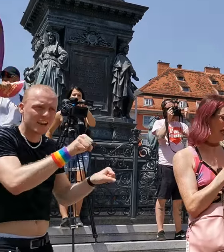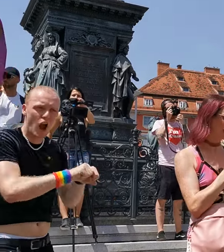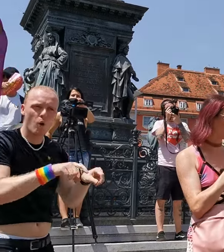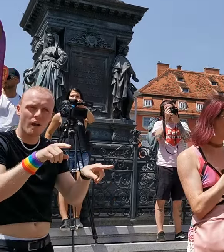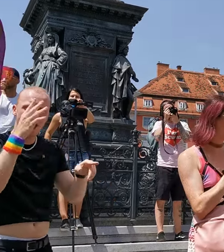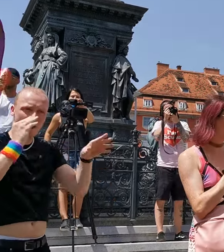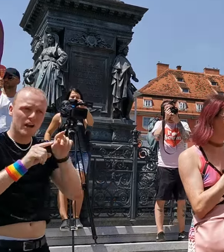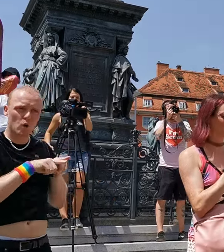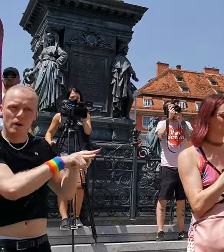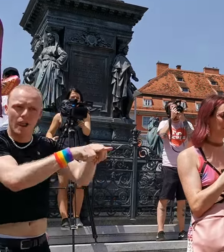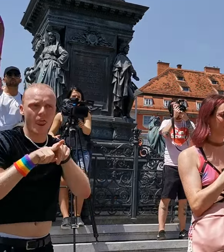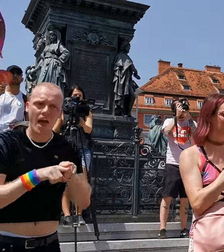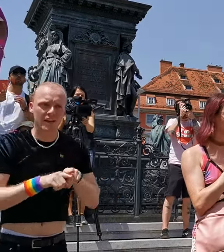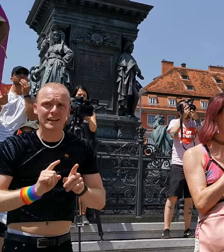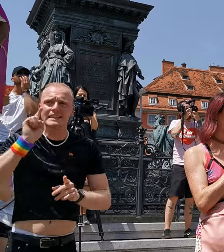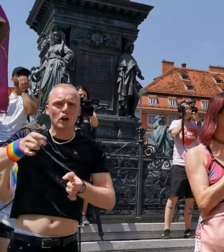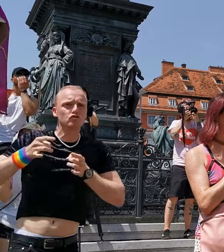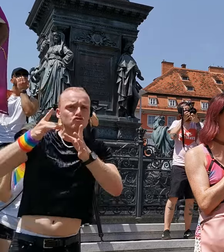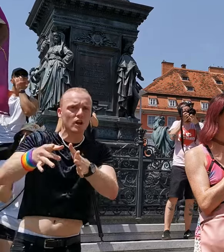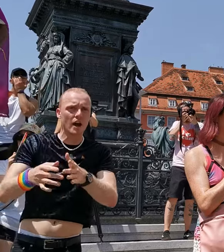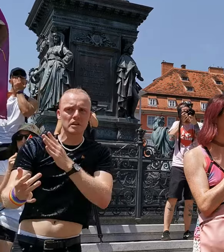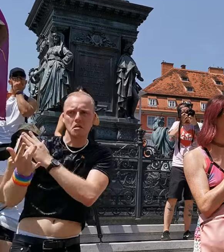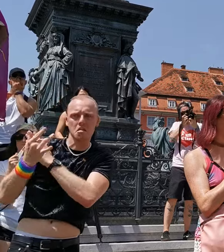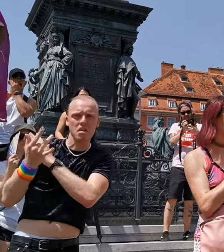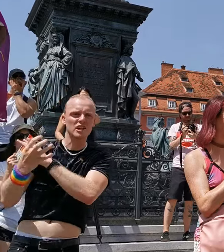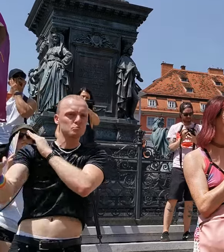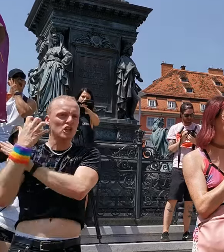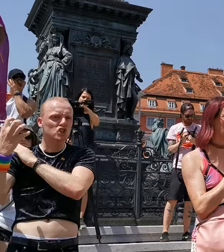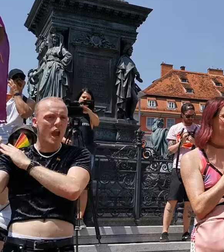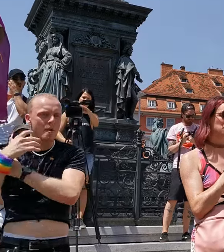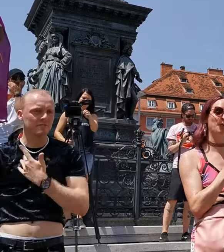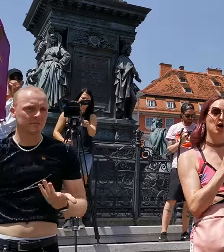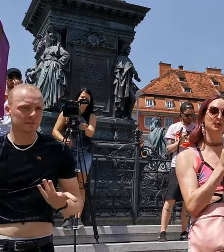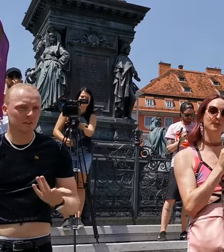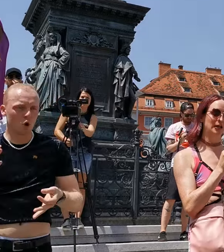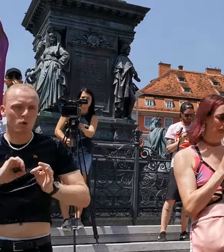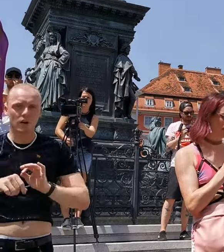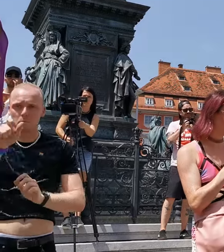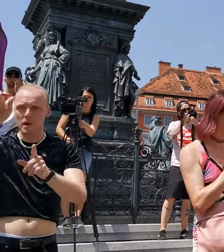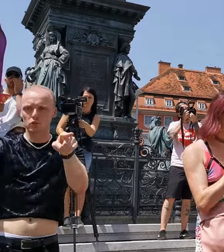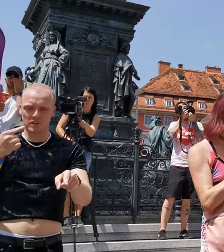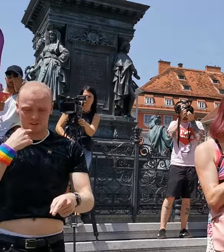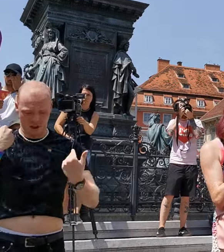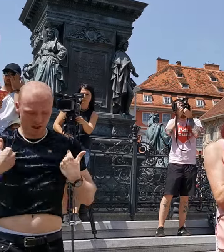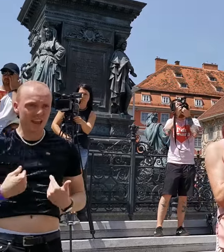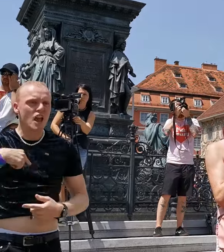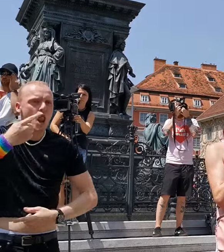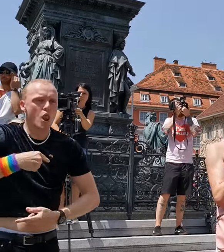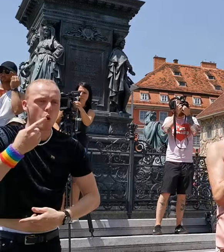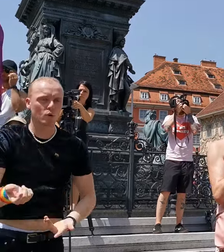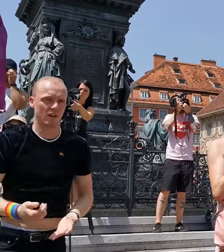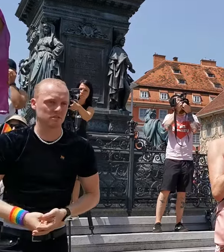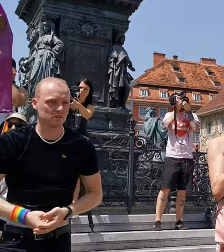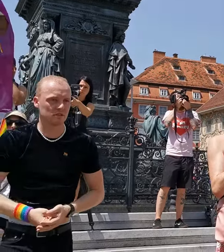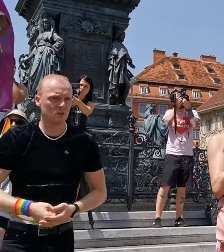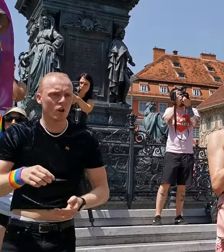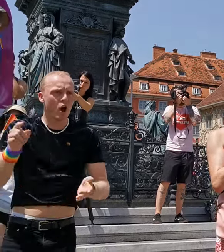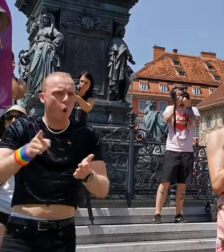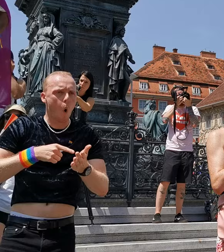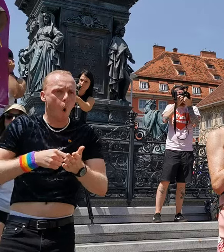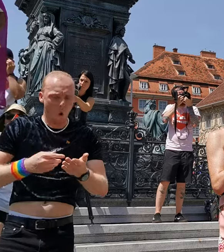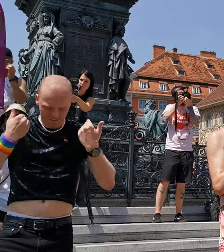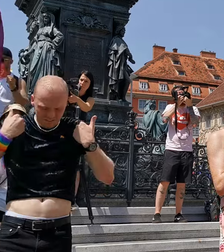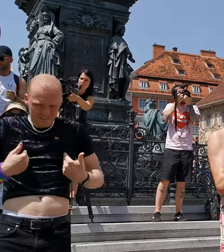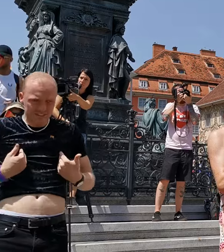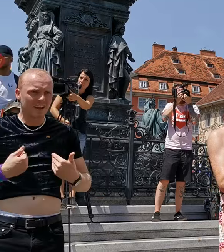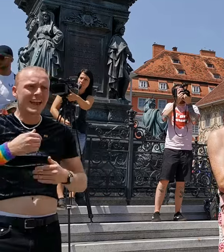angestarrt, angepöbelt und beschimpft? Wie oft werden mir meine Erfahrungen abgesprochen? Wie oft wird über meinen Körper bestimmt?